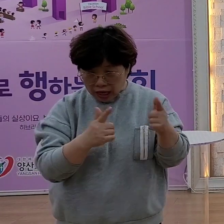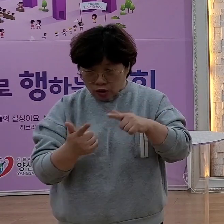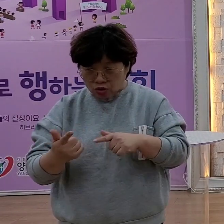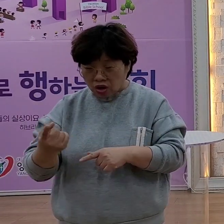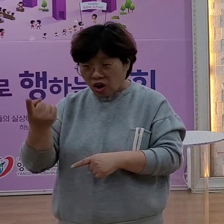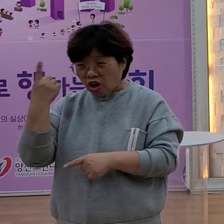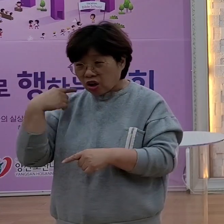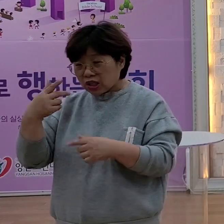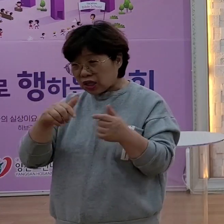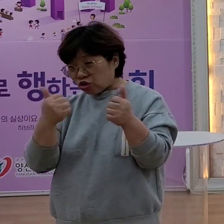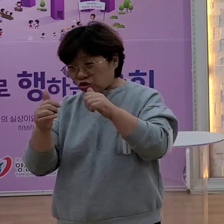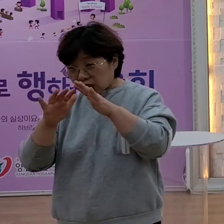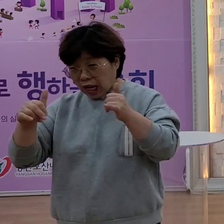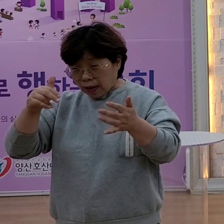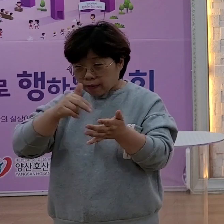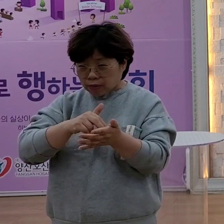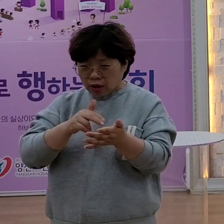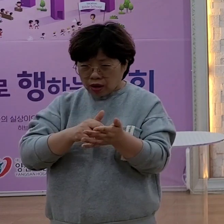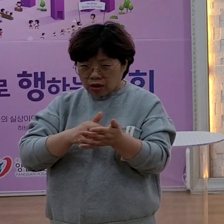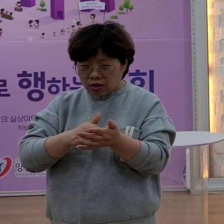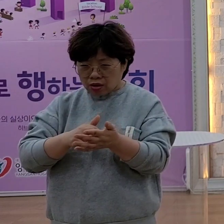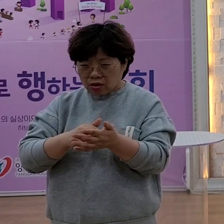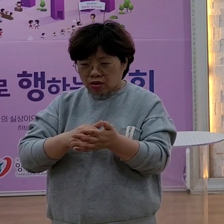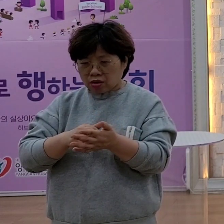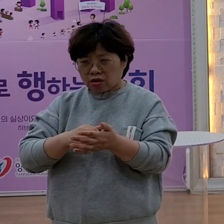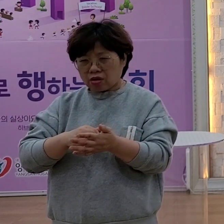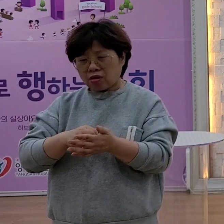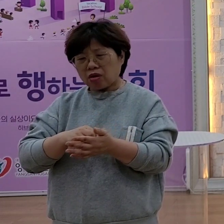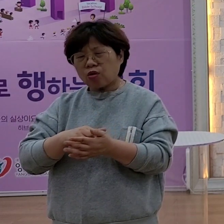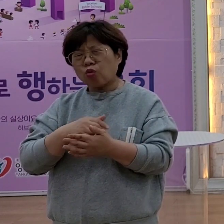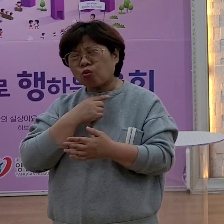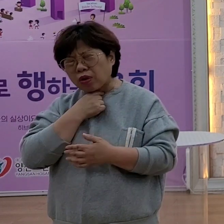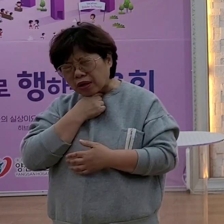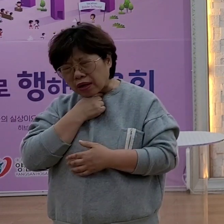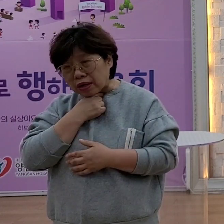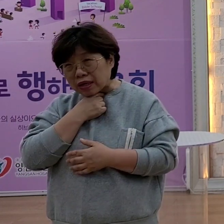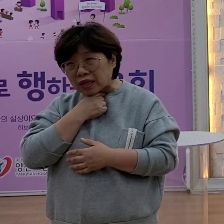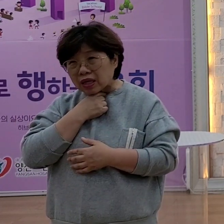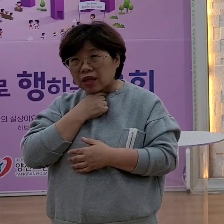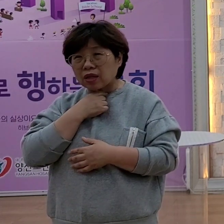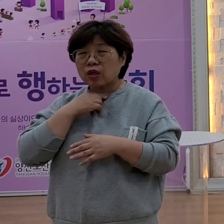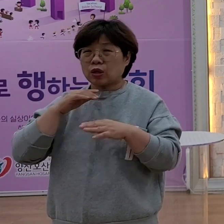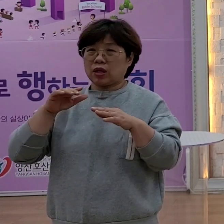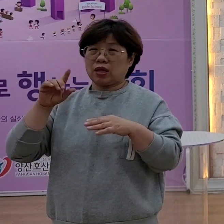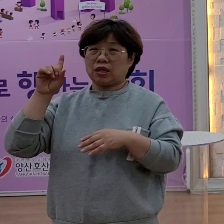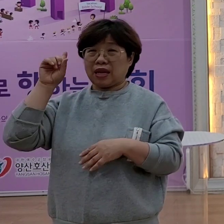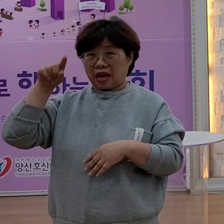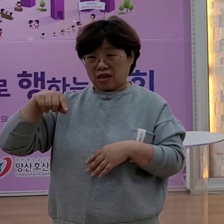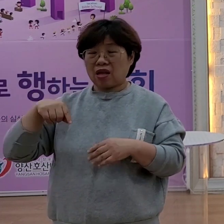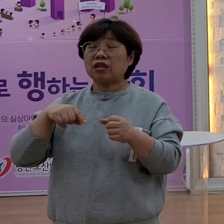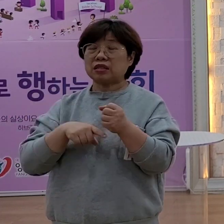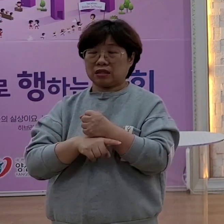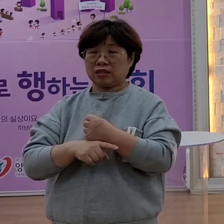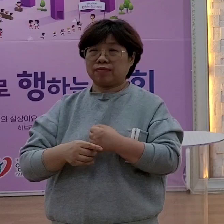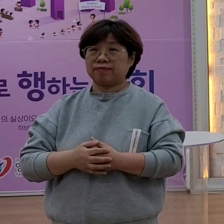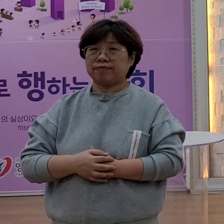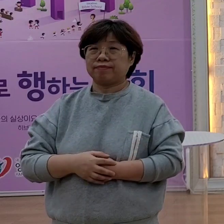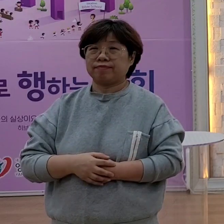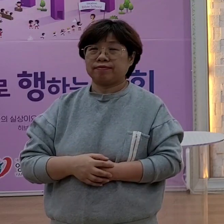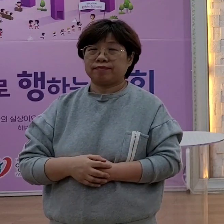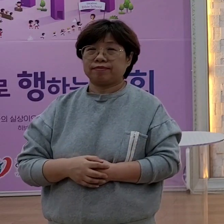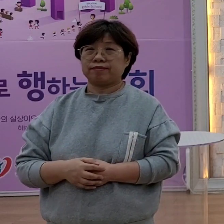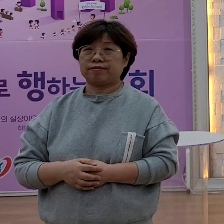있다라는 이 귀한 이 하루에 대한 의미를 헛되이 보내지 마라. 이런 의미로 이렇게 적혀